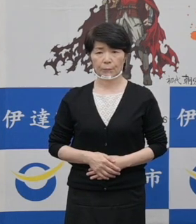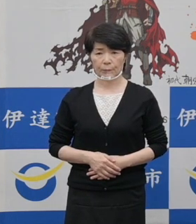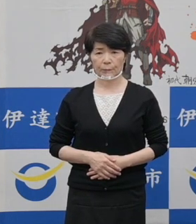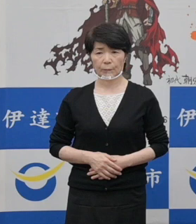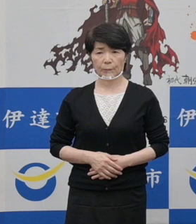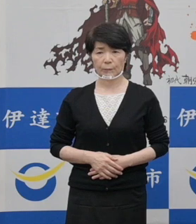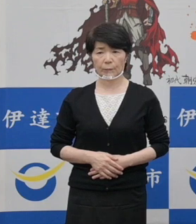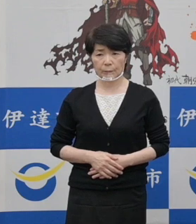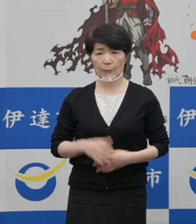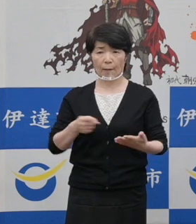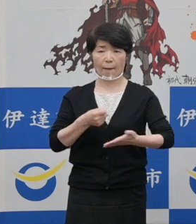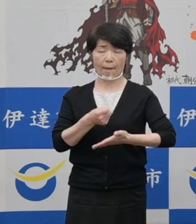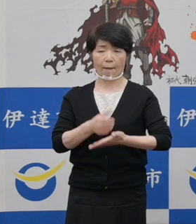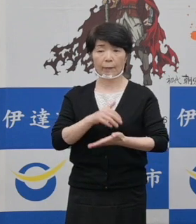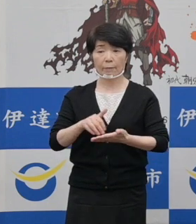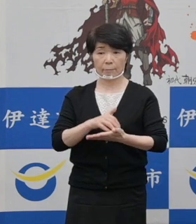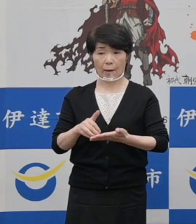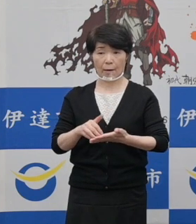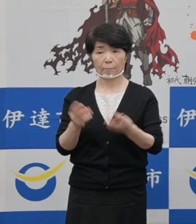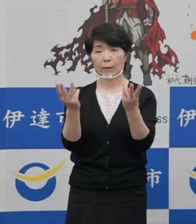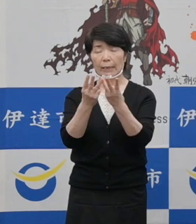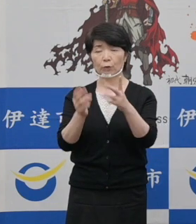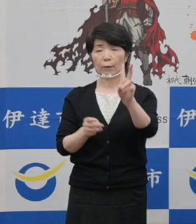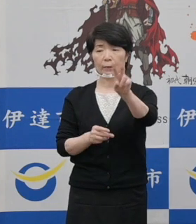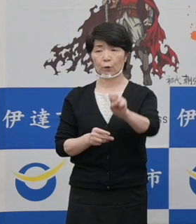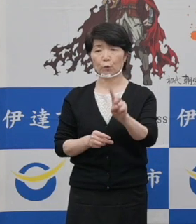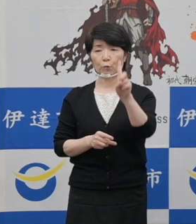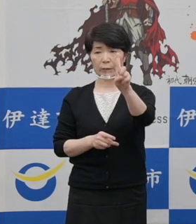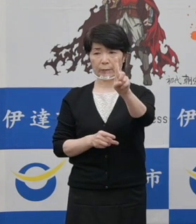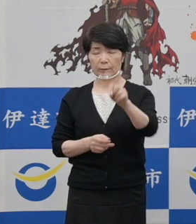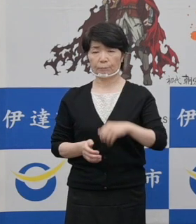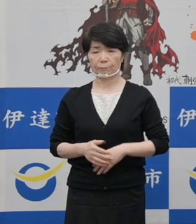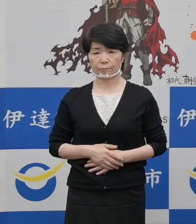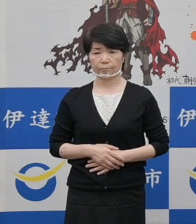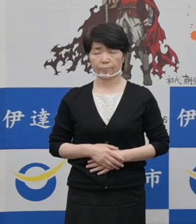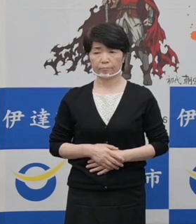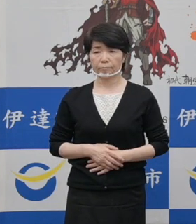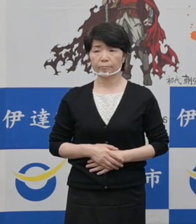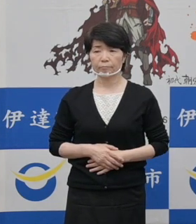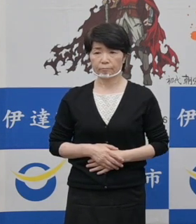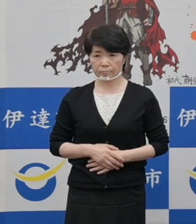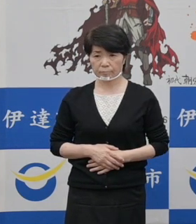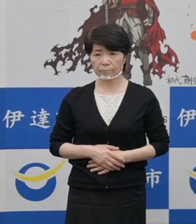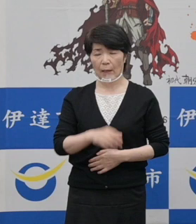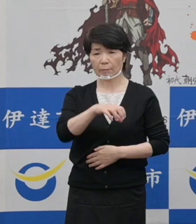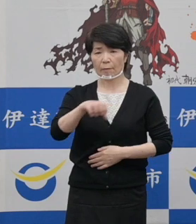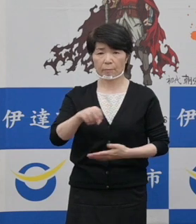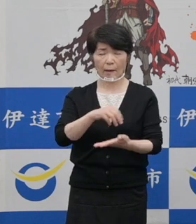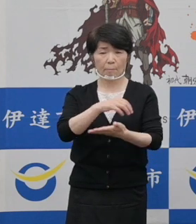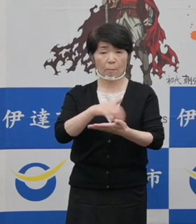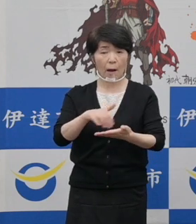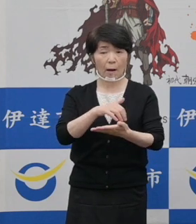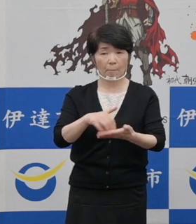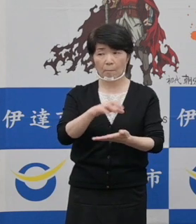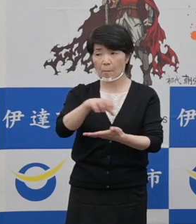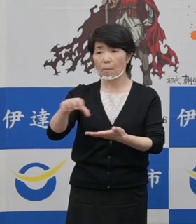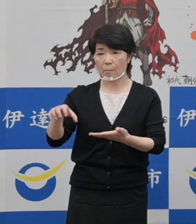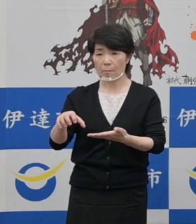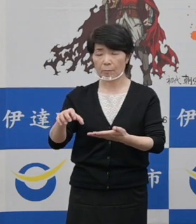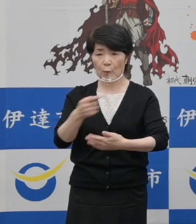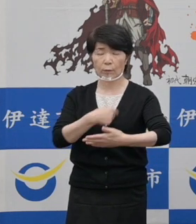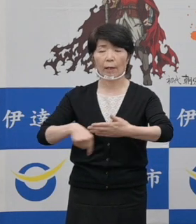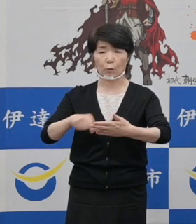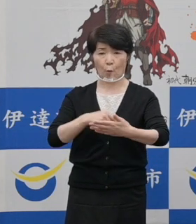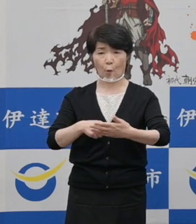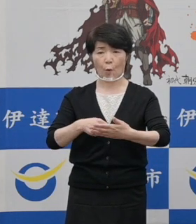。決算21件です。各会計の決算でございます。